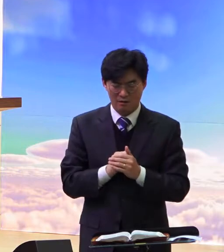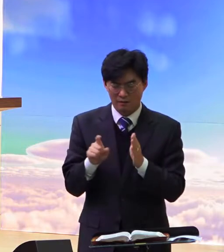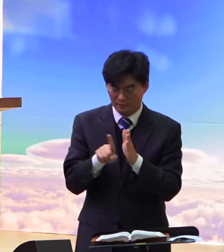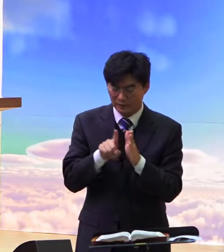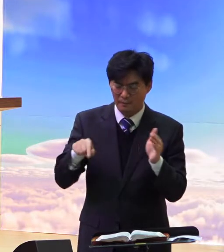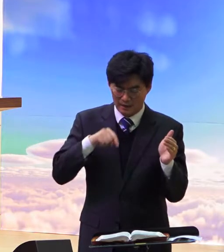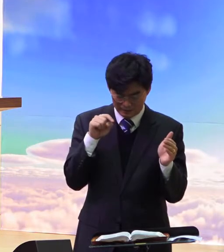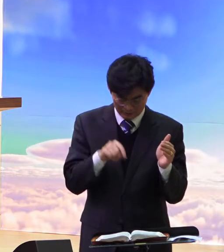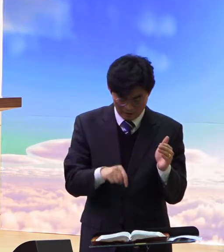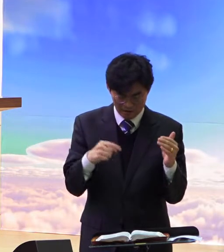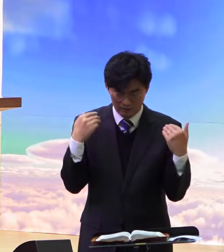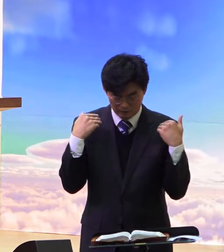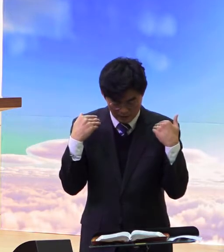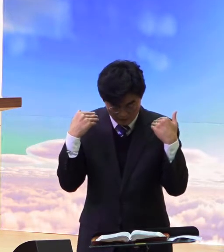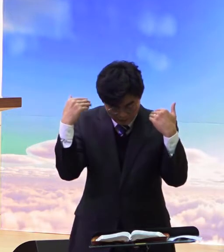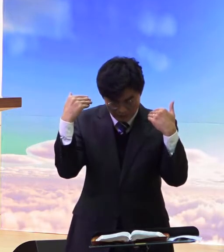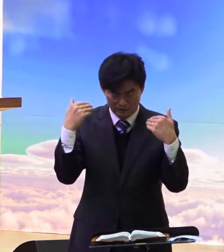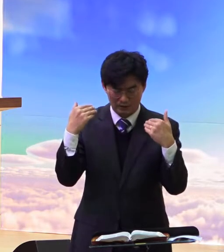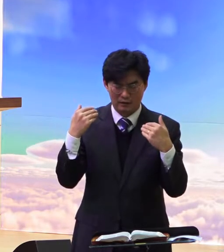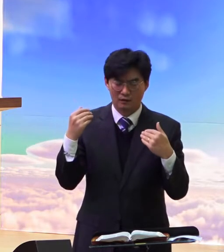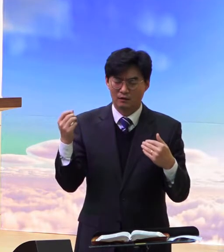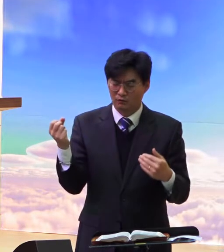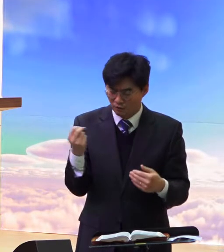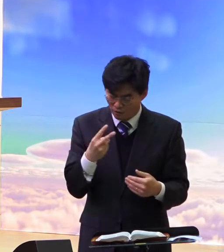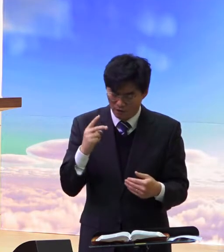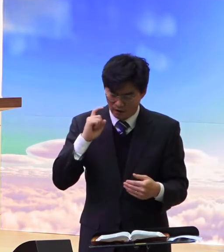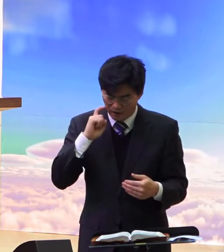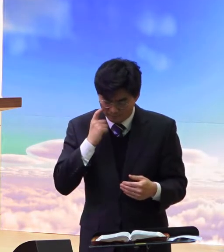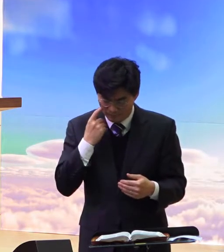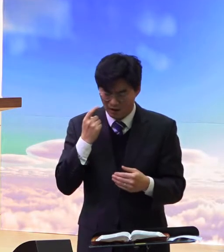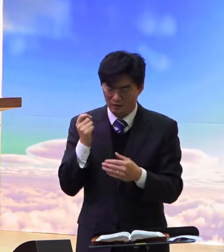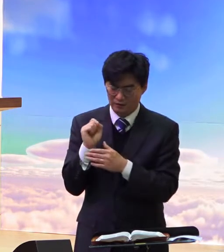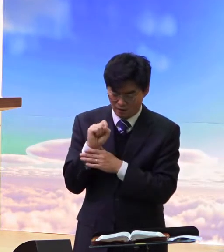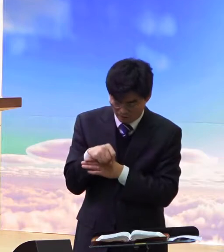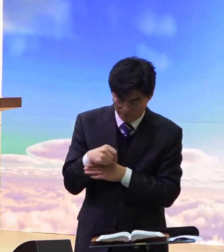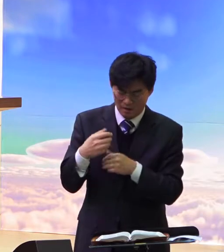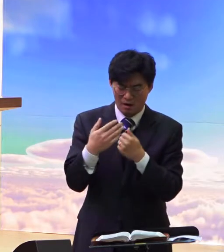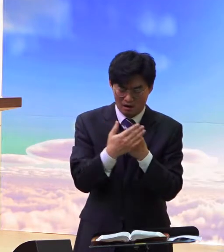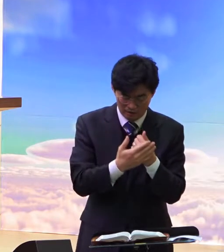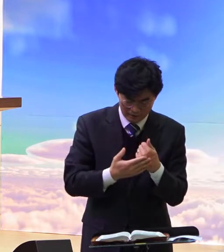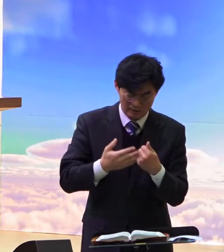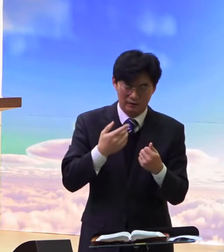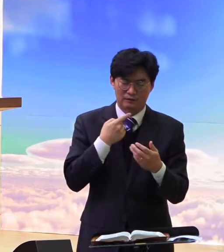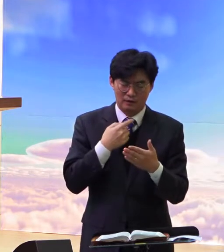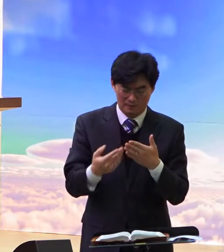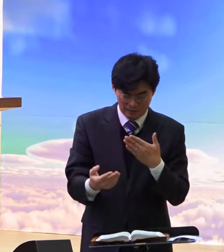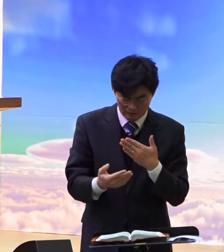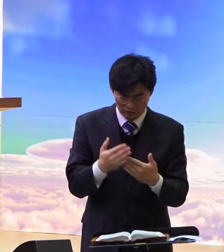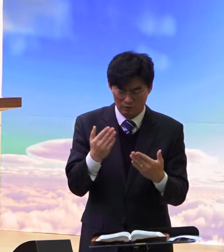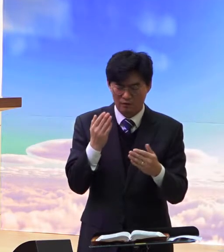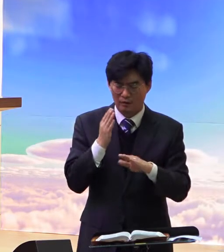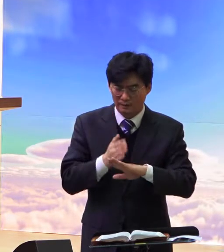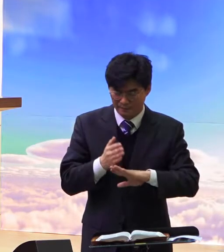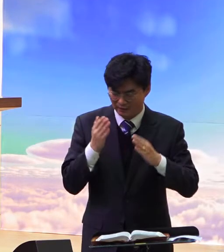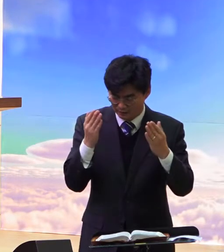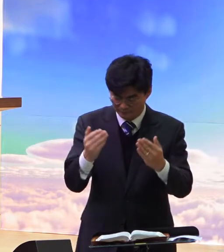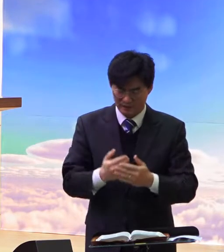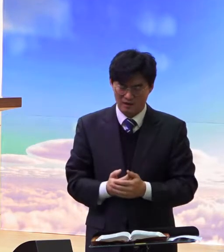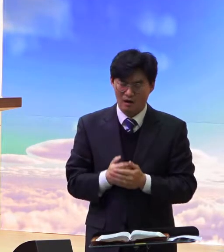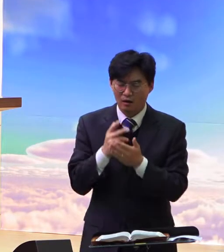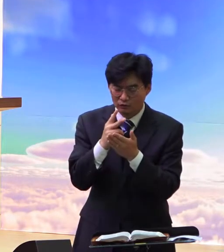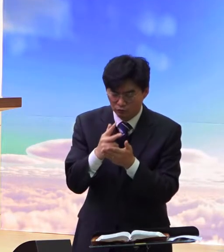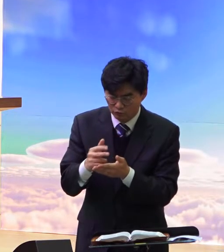나게 하시고 또한 아름다운 열매와 그 속에 풍성한 열매를 주신 것 감사하게 하시고 주님이